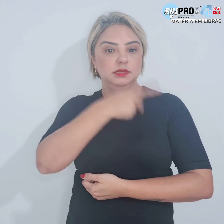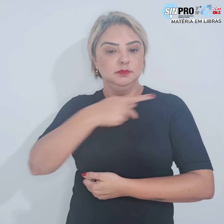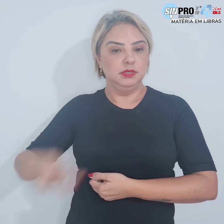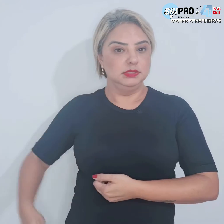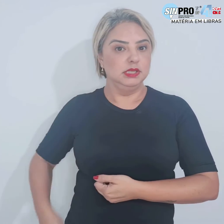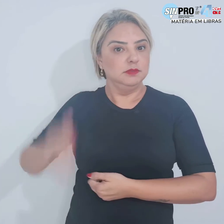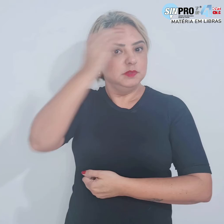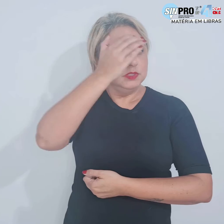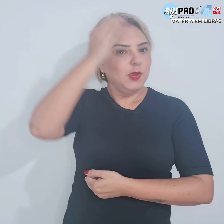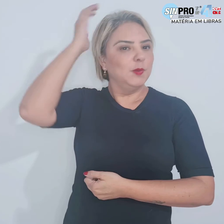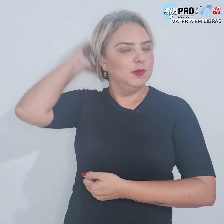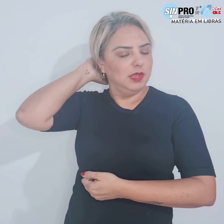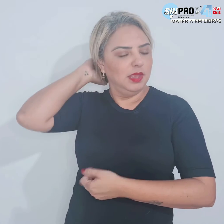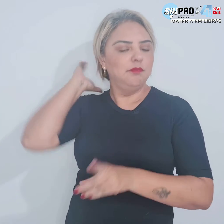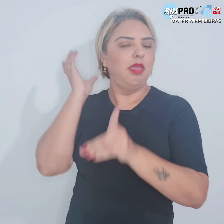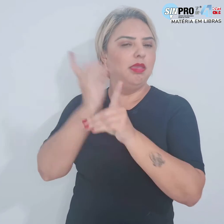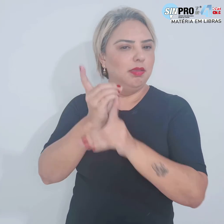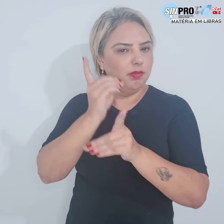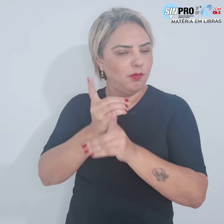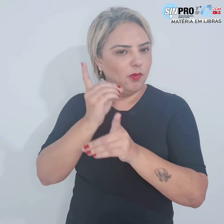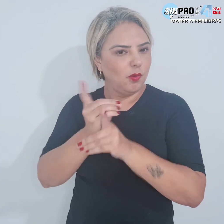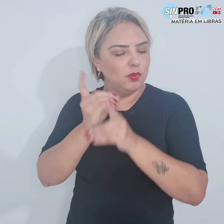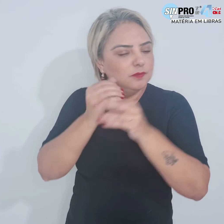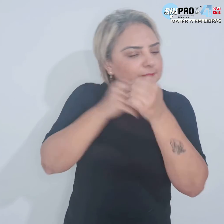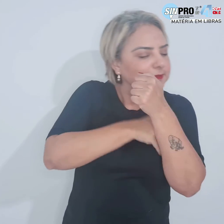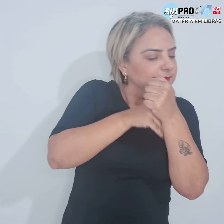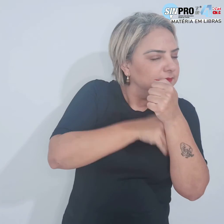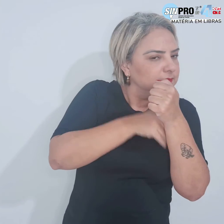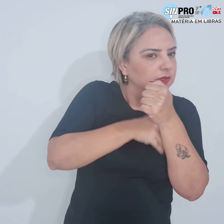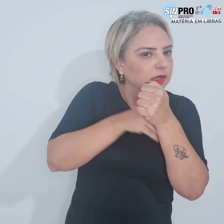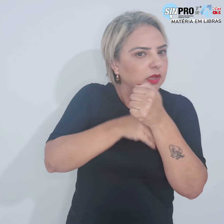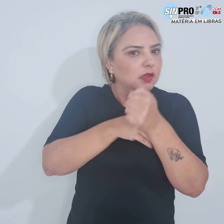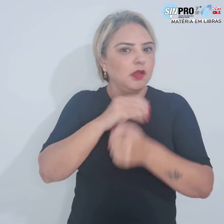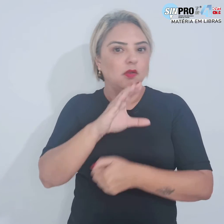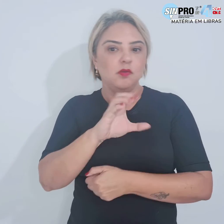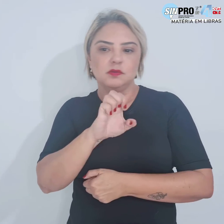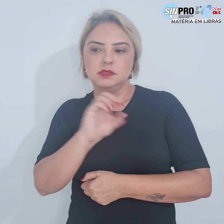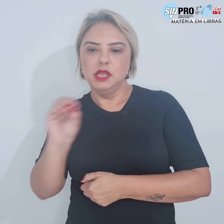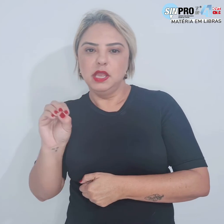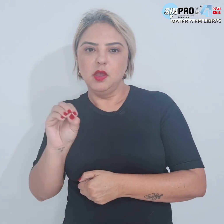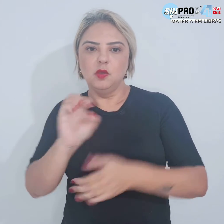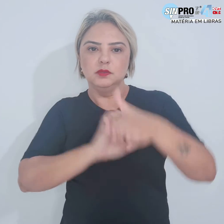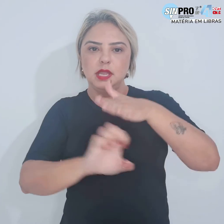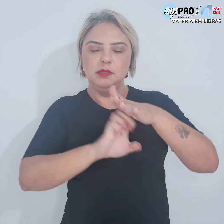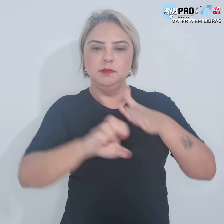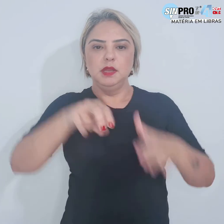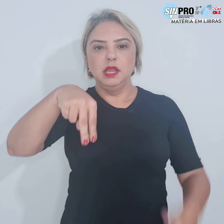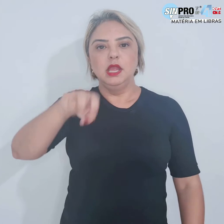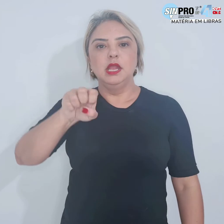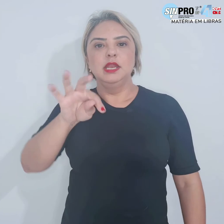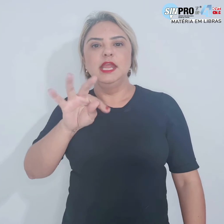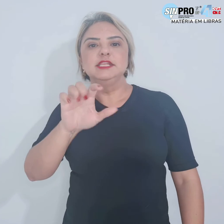o ex-presidente Michel Temer se encontrou às escondidas com o CEO da Nestlé,